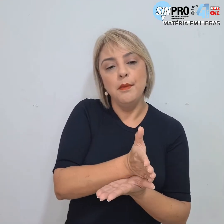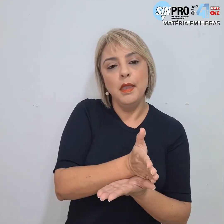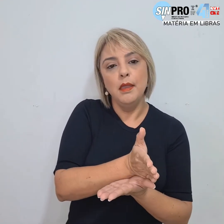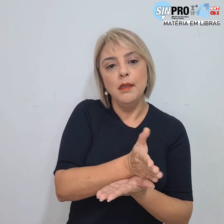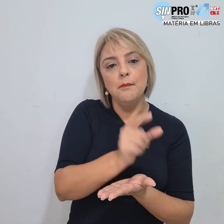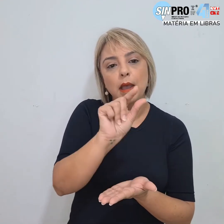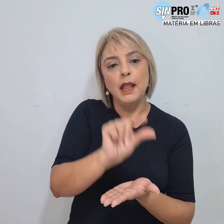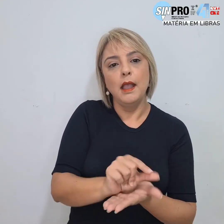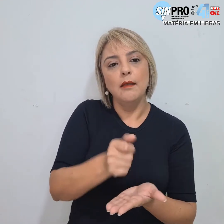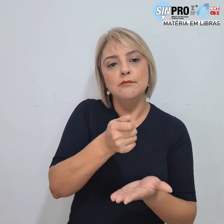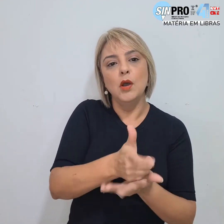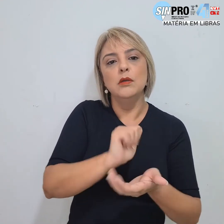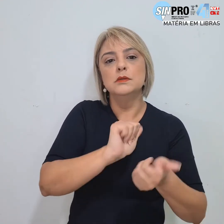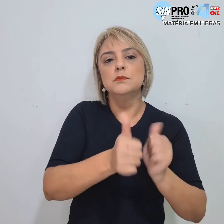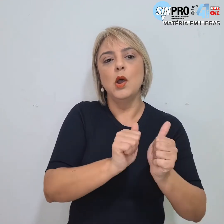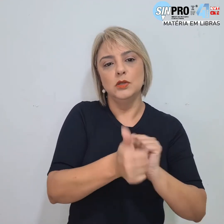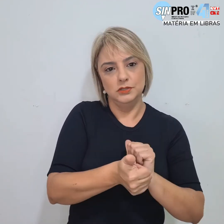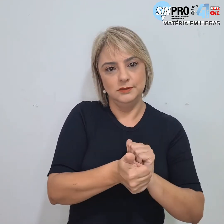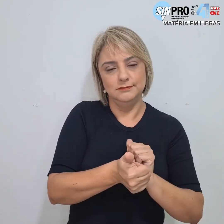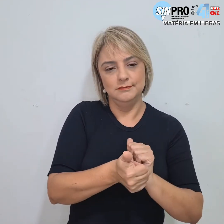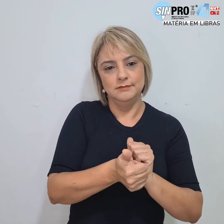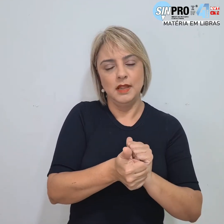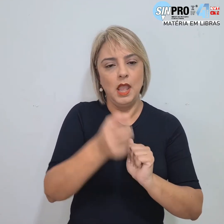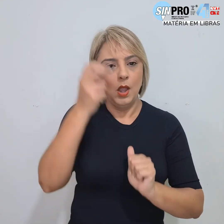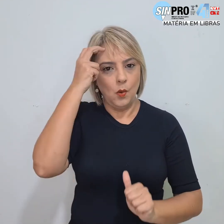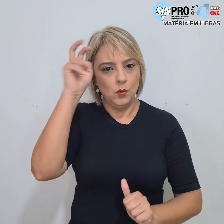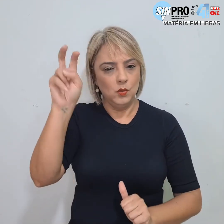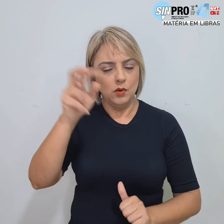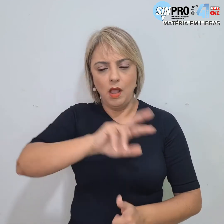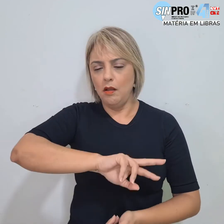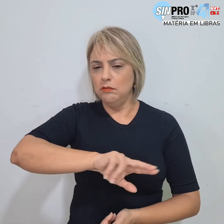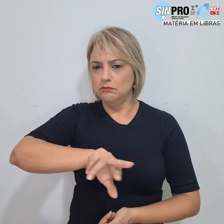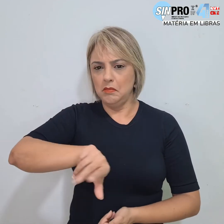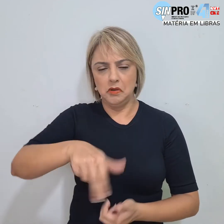eventos esportivos, culturais e etc.